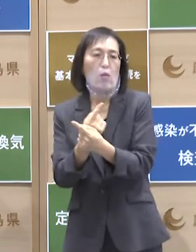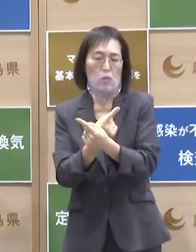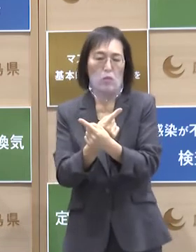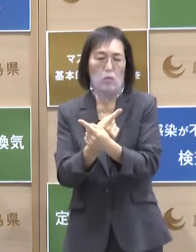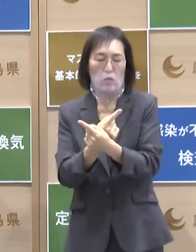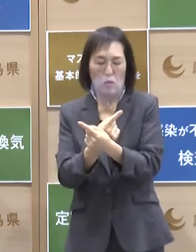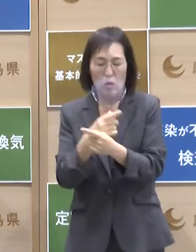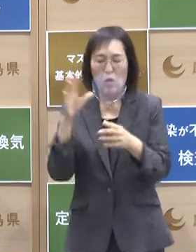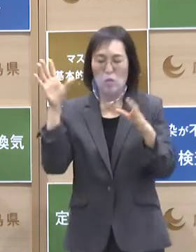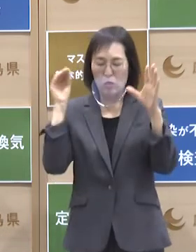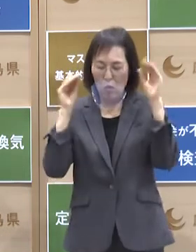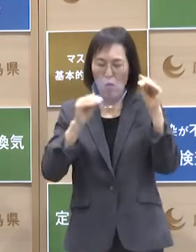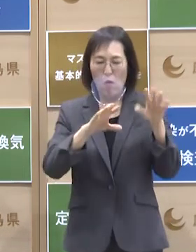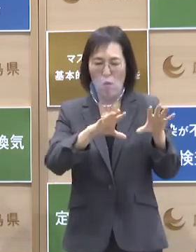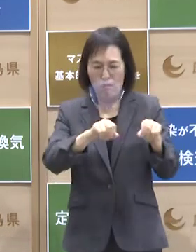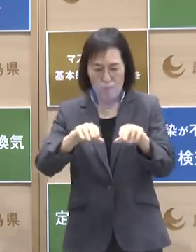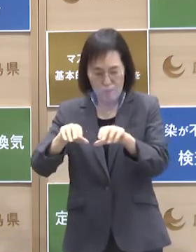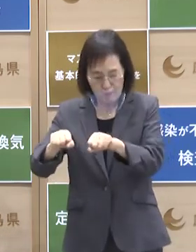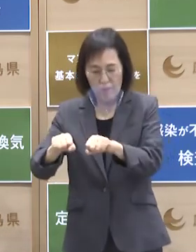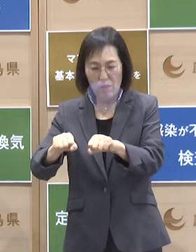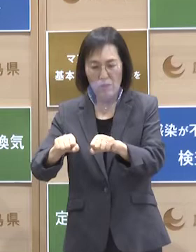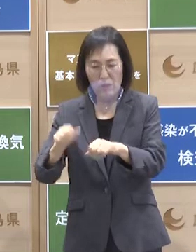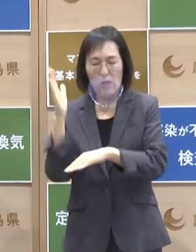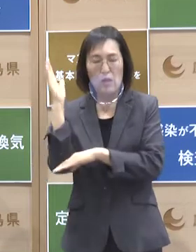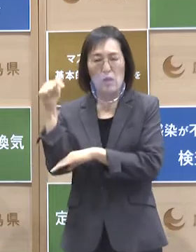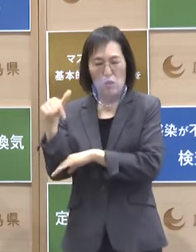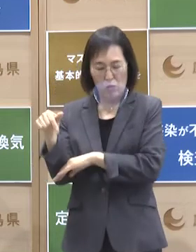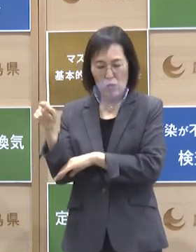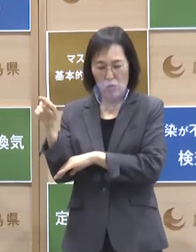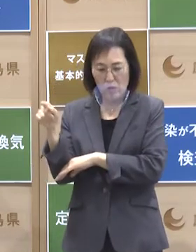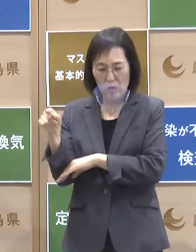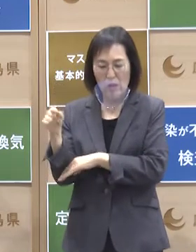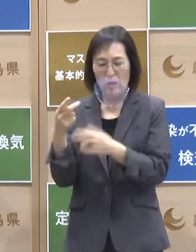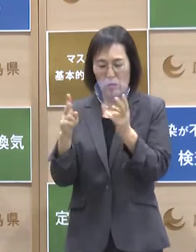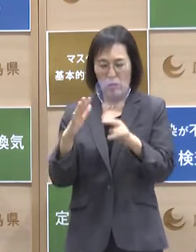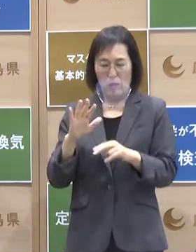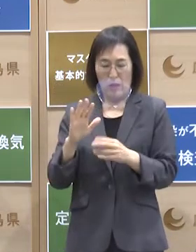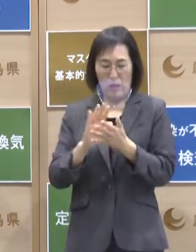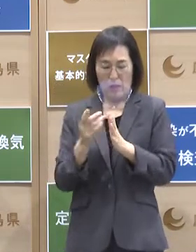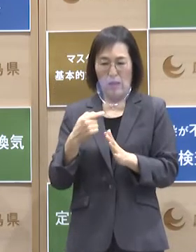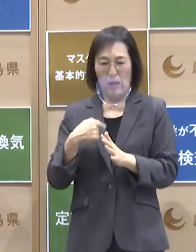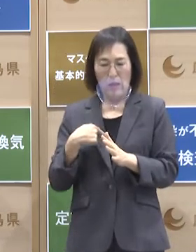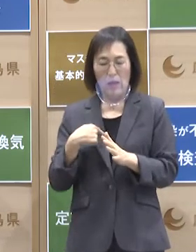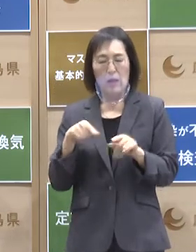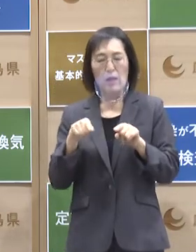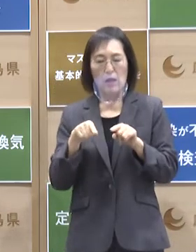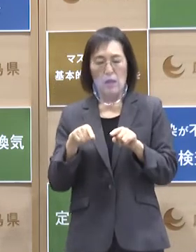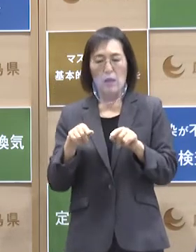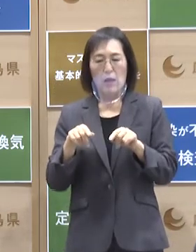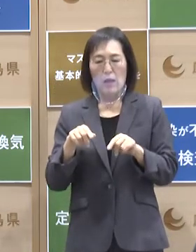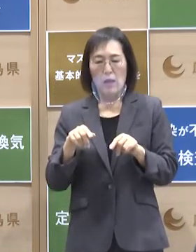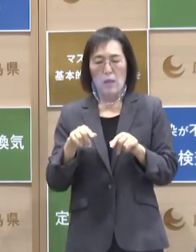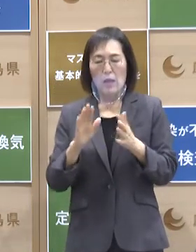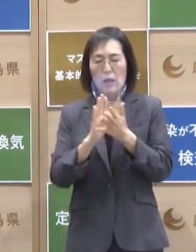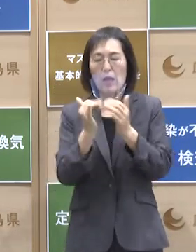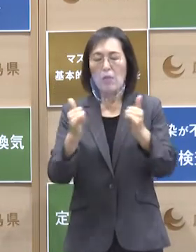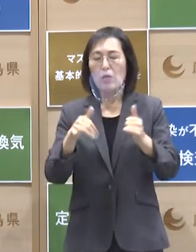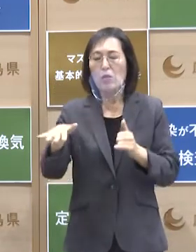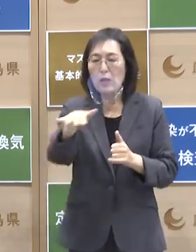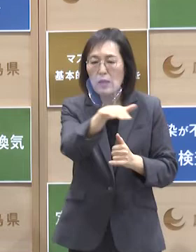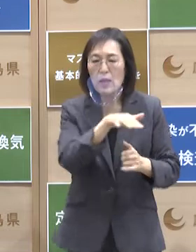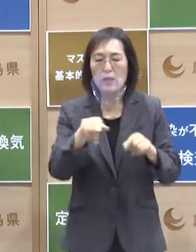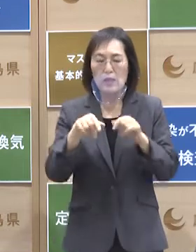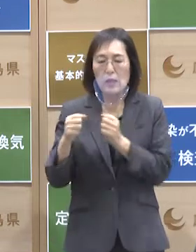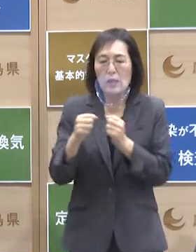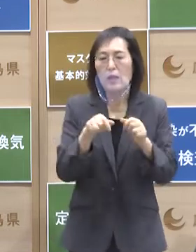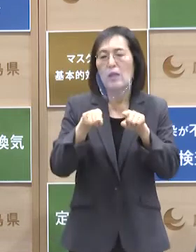ですね、政府あるいは、まあ、我々からですね、指示もあるので、それに従って落ち着いて行動してい